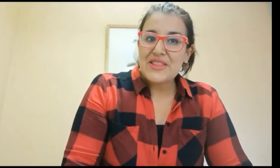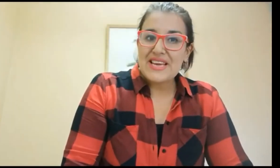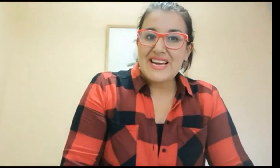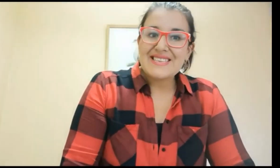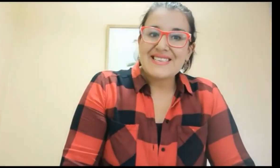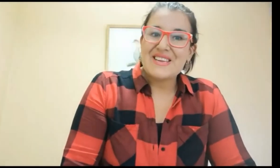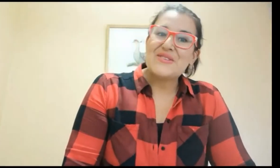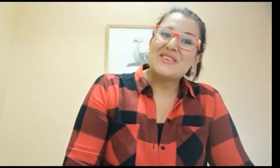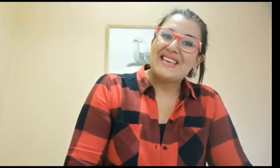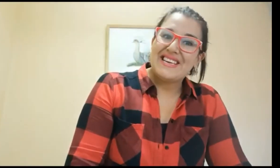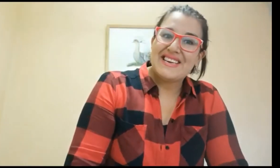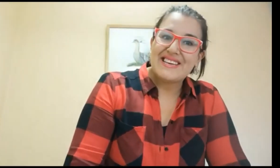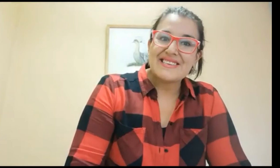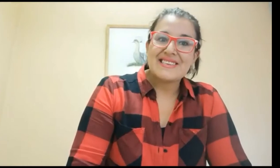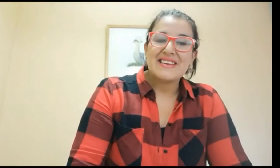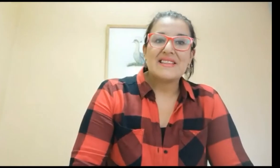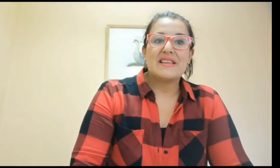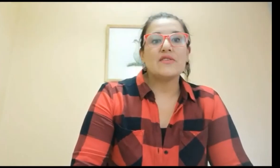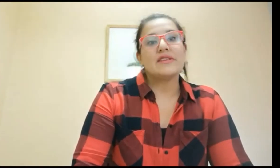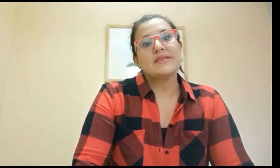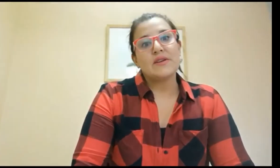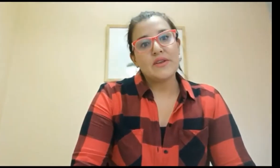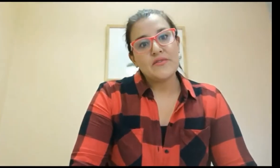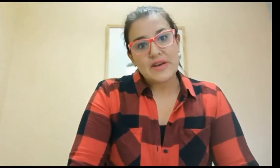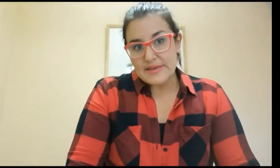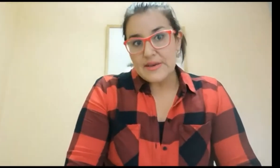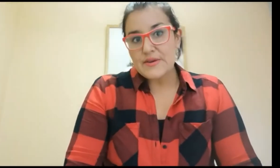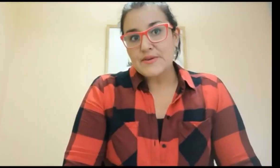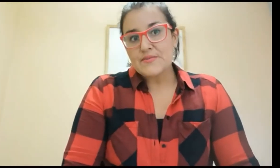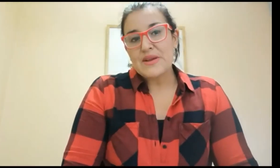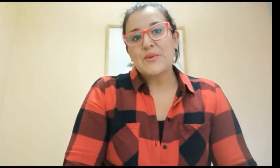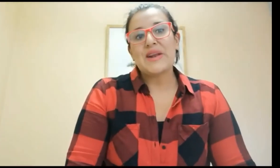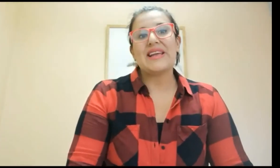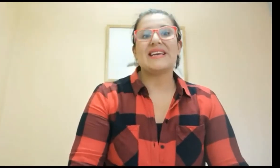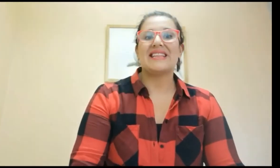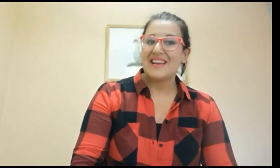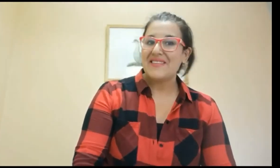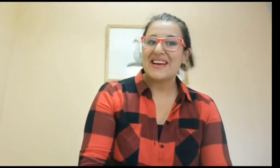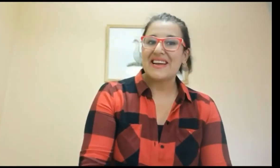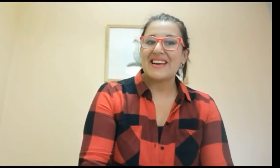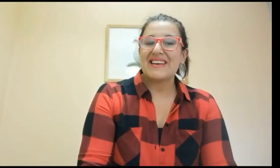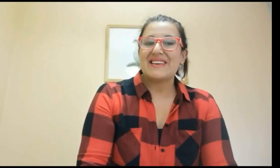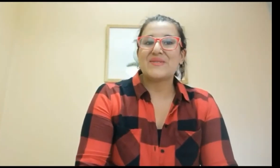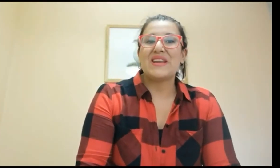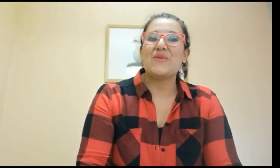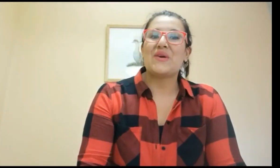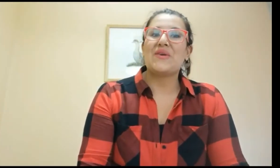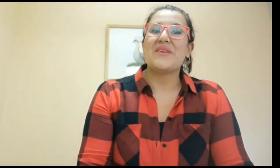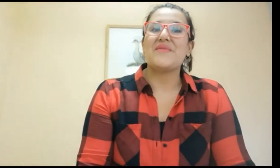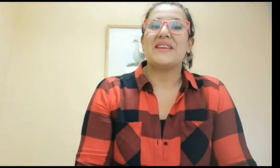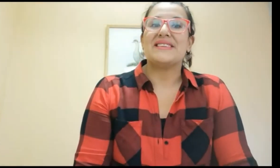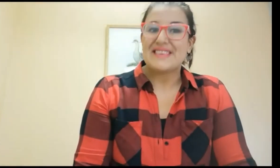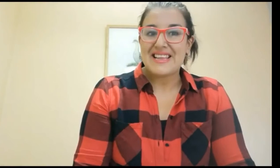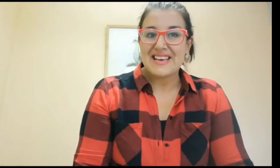Buenos días, niños y niñas de los terceros años básicos. Mi nombre es Natalia Vergara y soy la educadora diferencial del